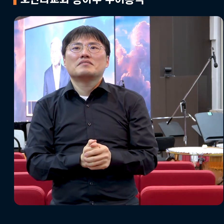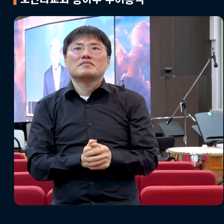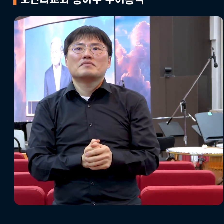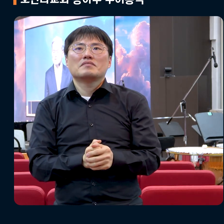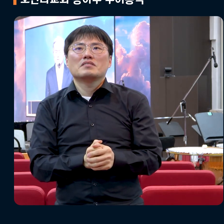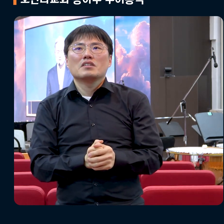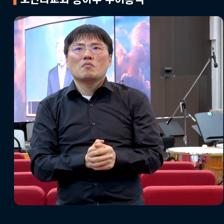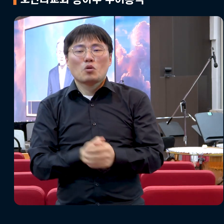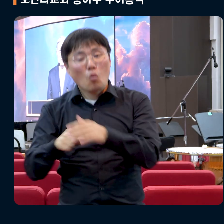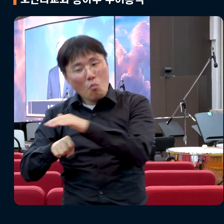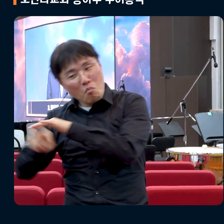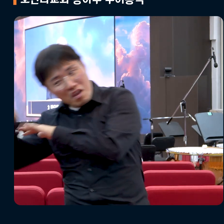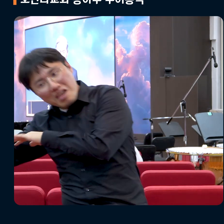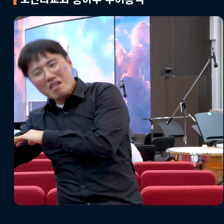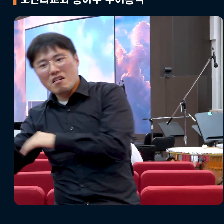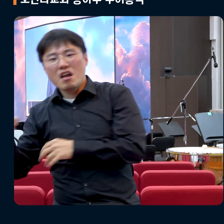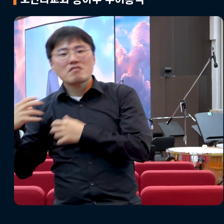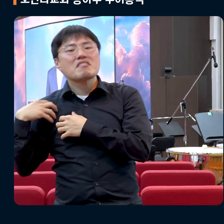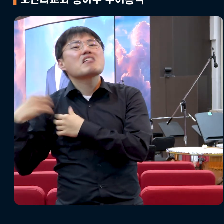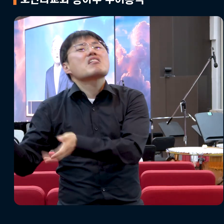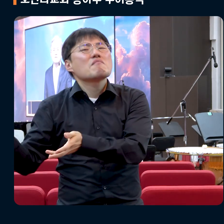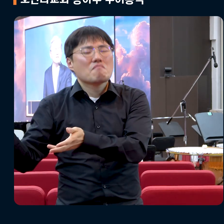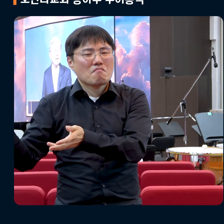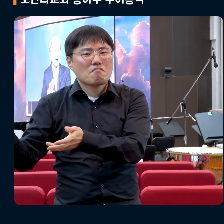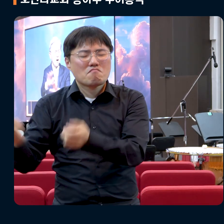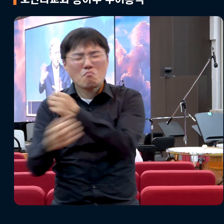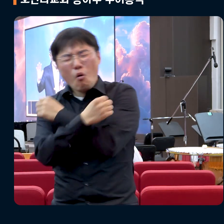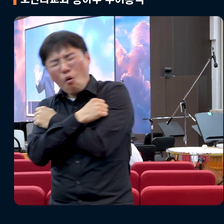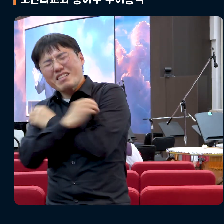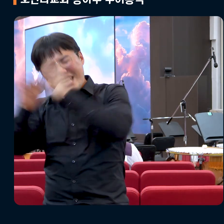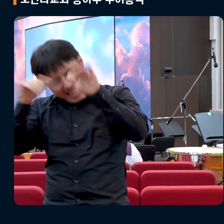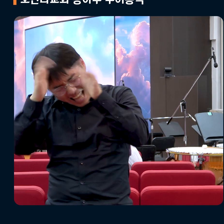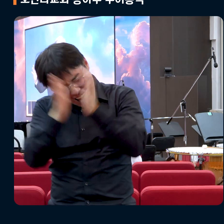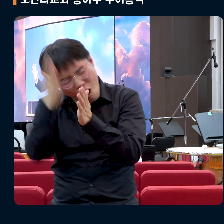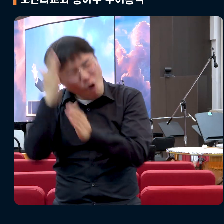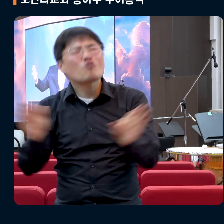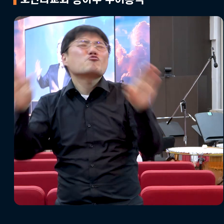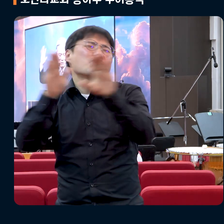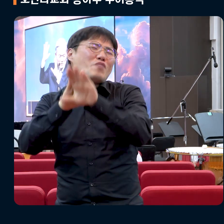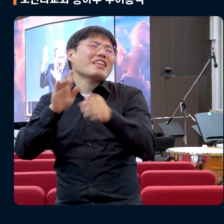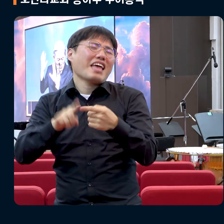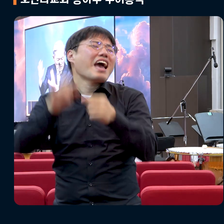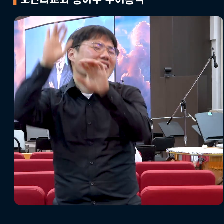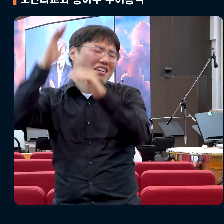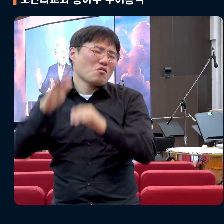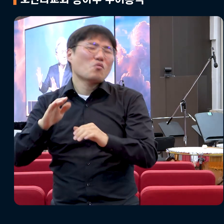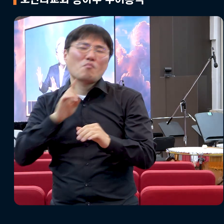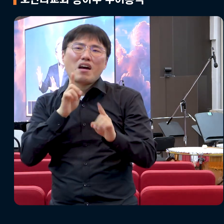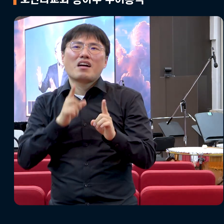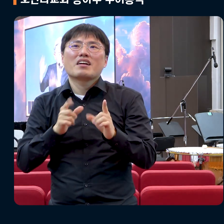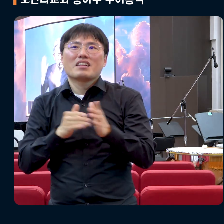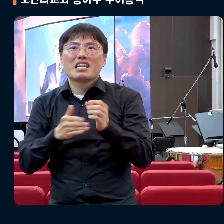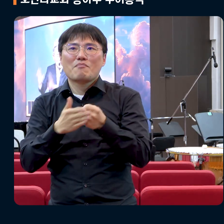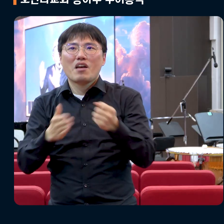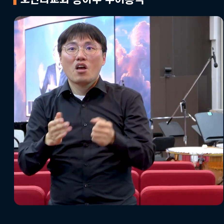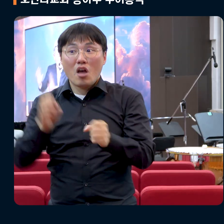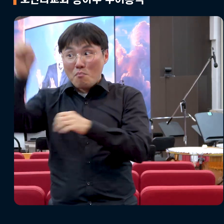궤변 늘어놓기, 도피, 무책임, 방관, 이게 다 어둠의 이야기예요. 그렇기